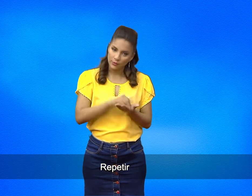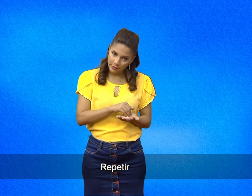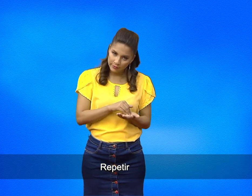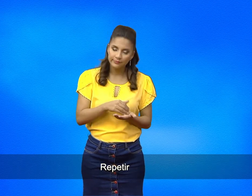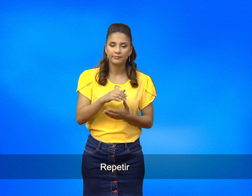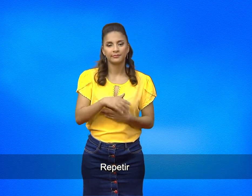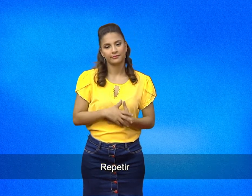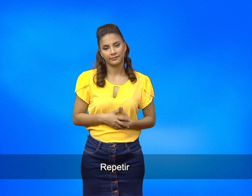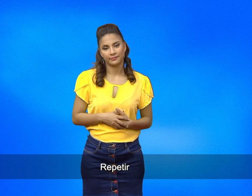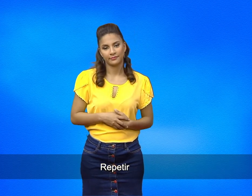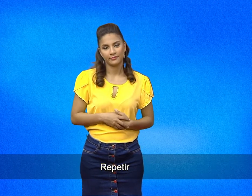repetir